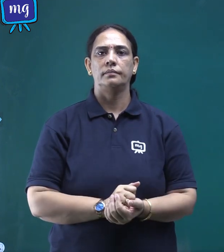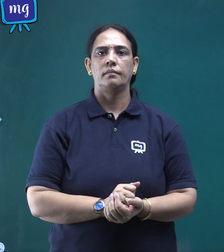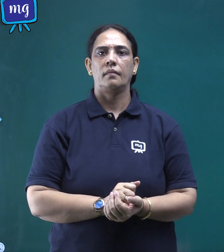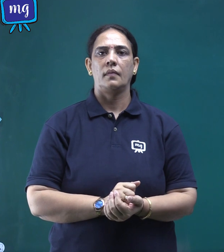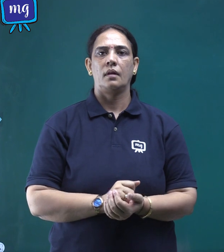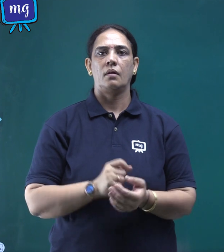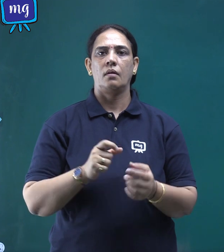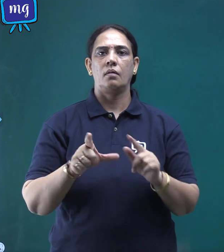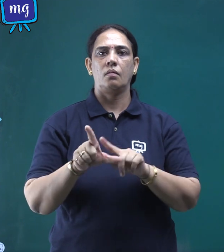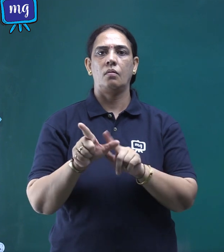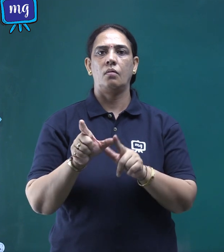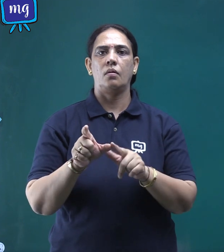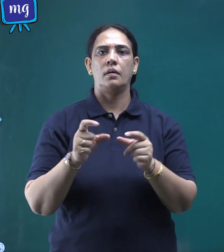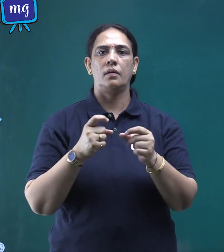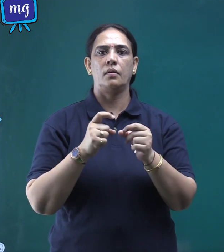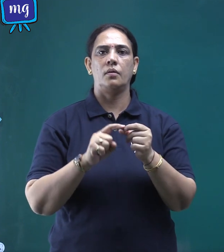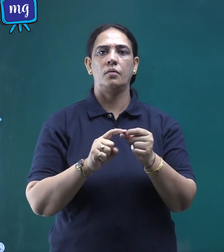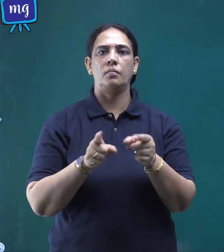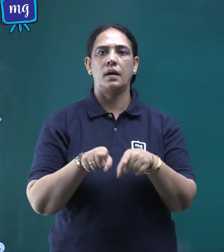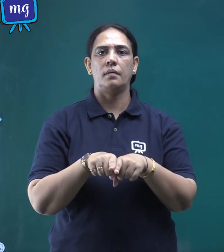कोण Q बराबर